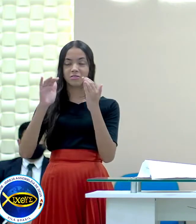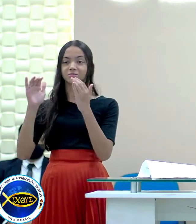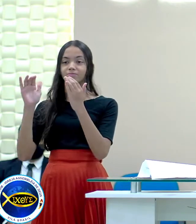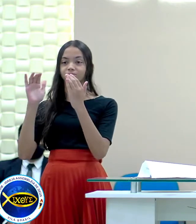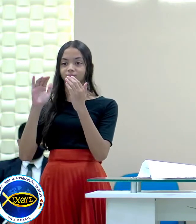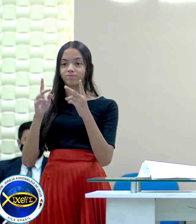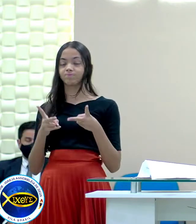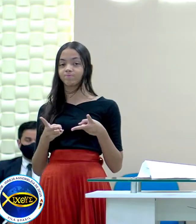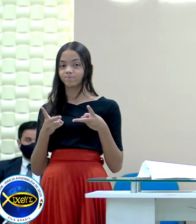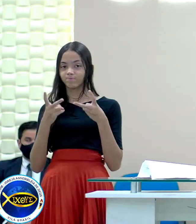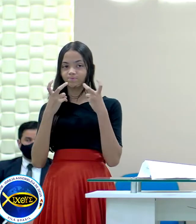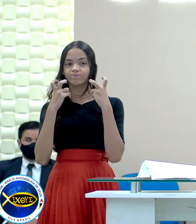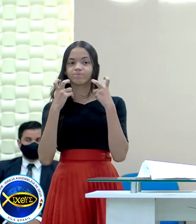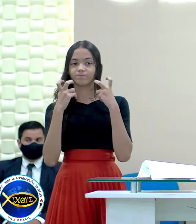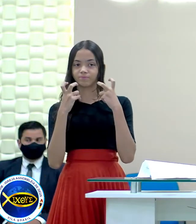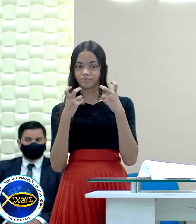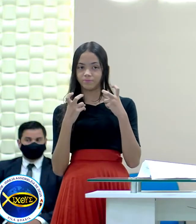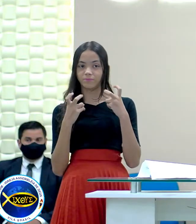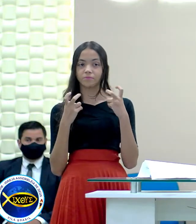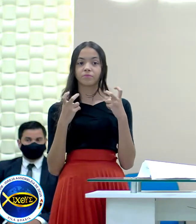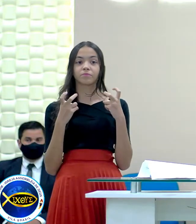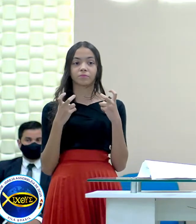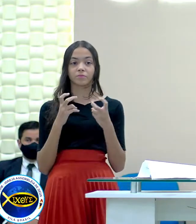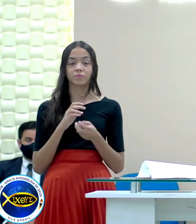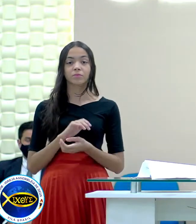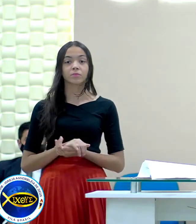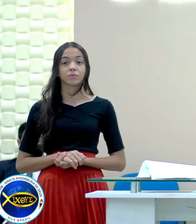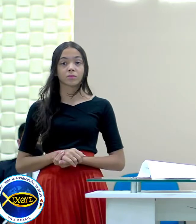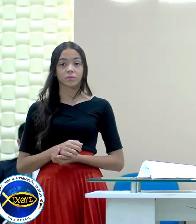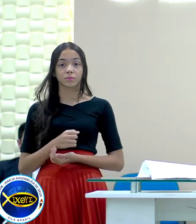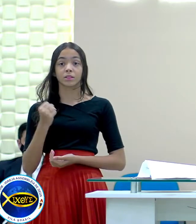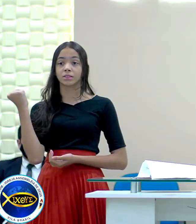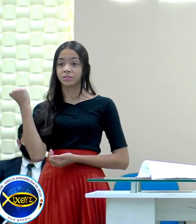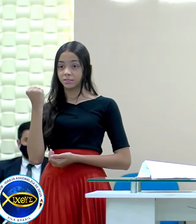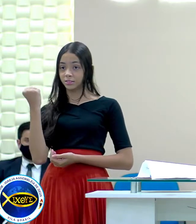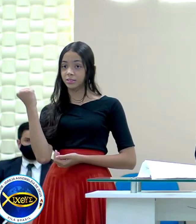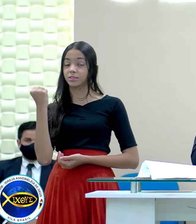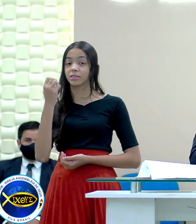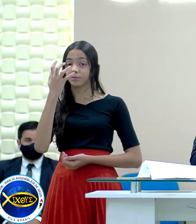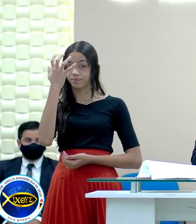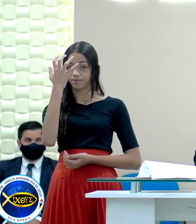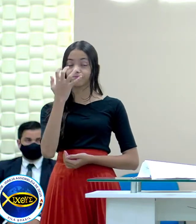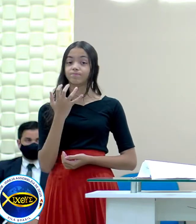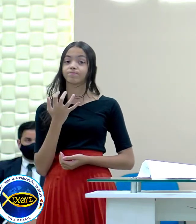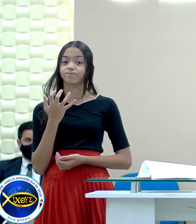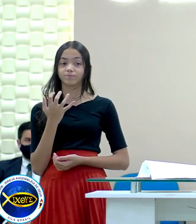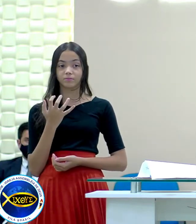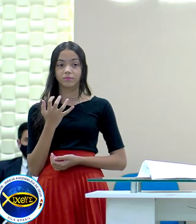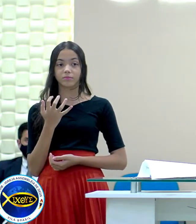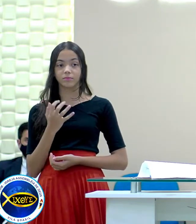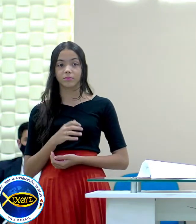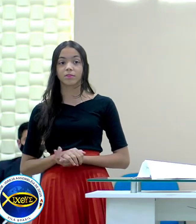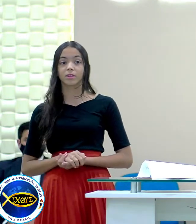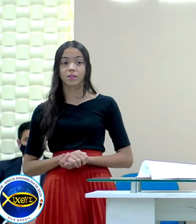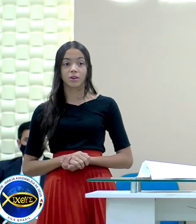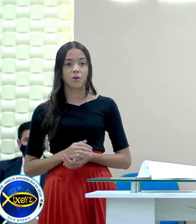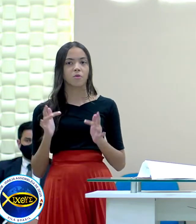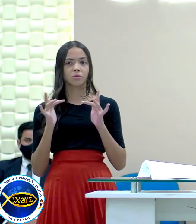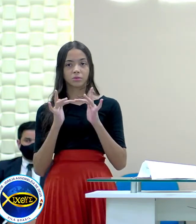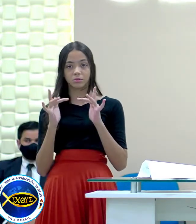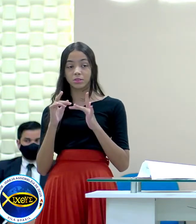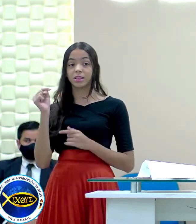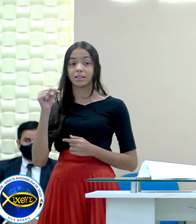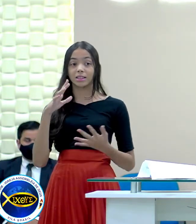observado, que deve ser levado a sério. Se nós levamos a sério os compromissos aqui nesta